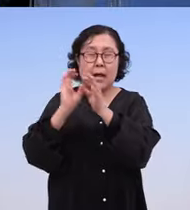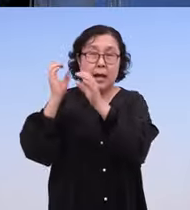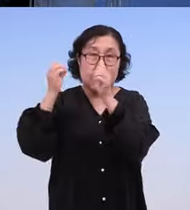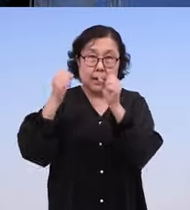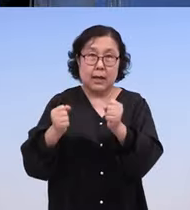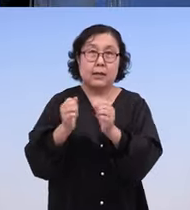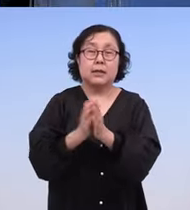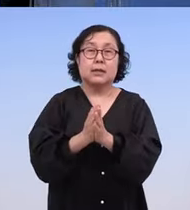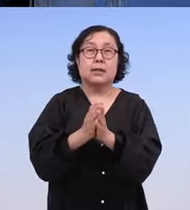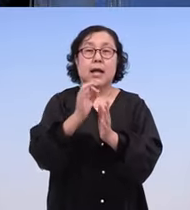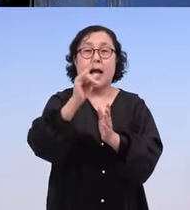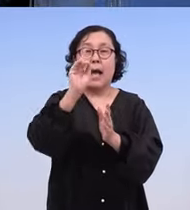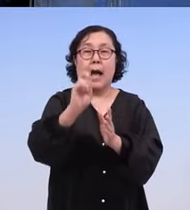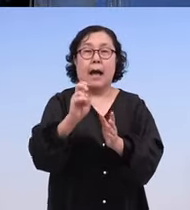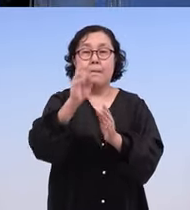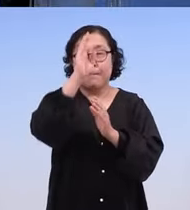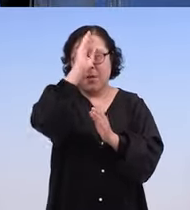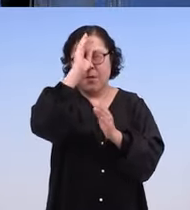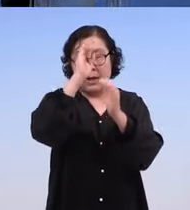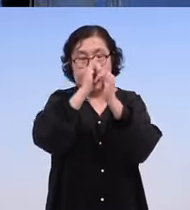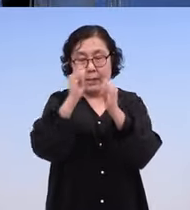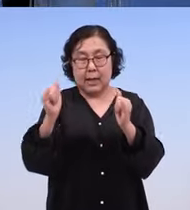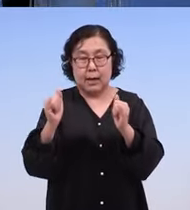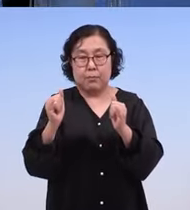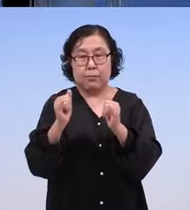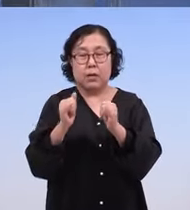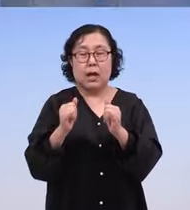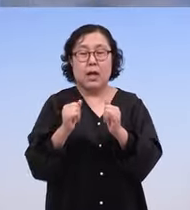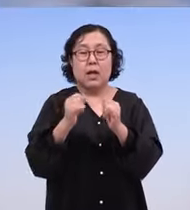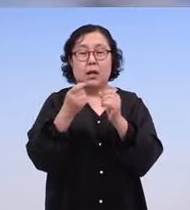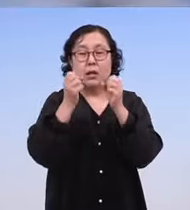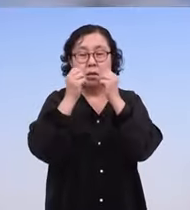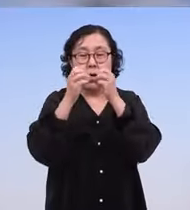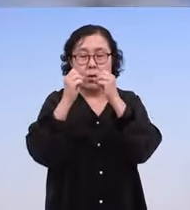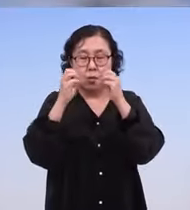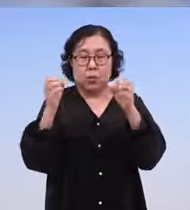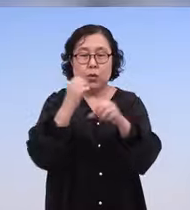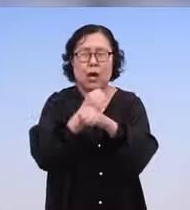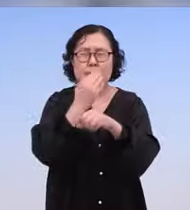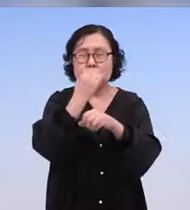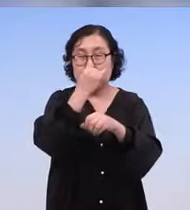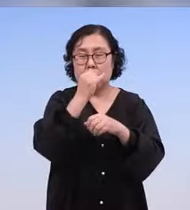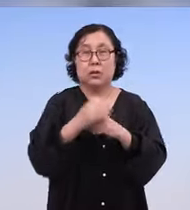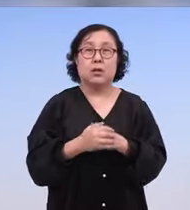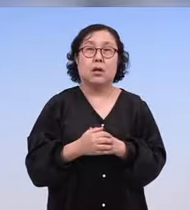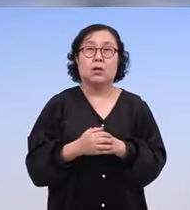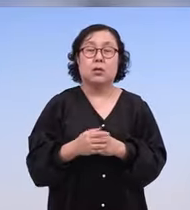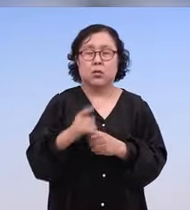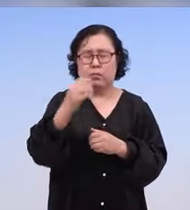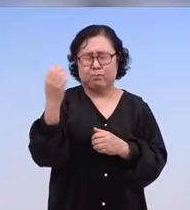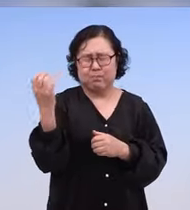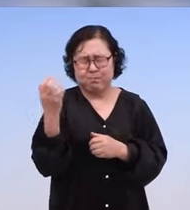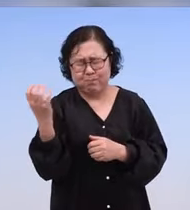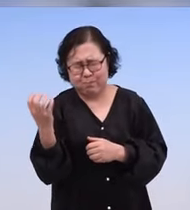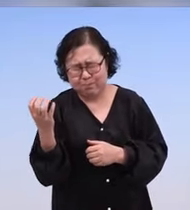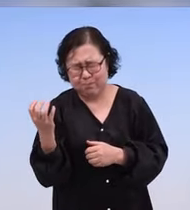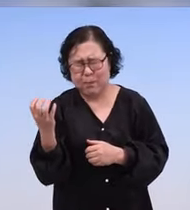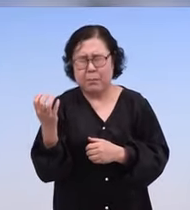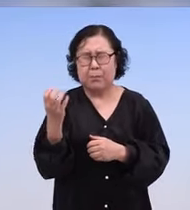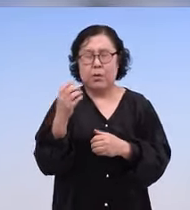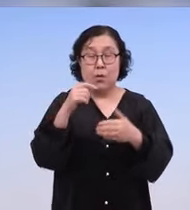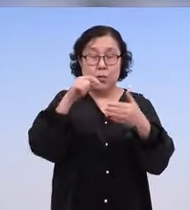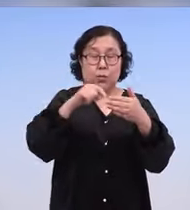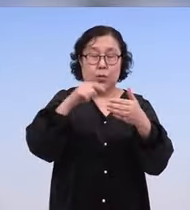전도를 할 수 있는 용기도 얻었지요. 이건 저 만났을 때 그 얘기 하더라고요. 그렇게 지금 중환자실에 고통 속에